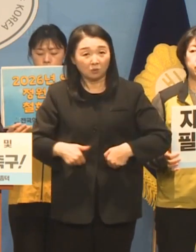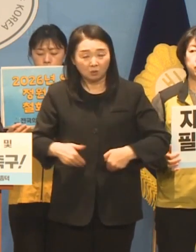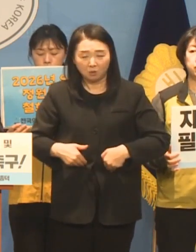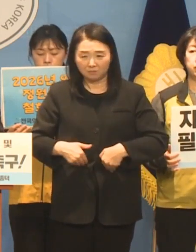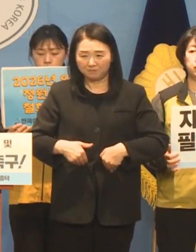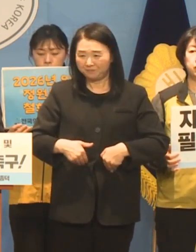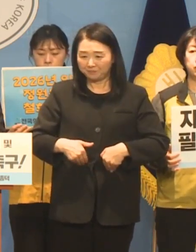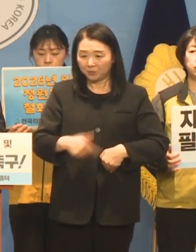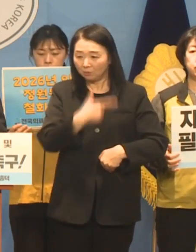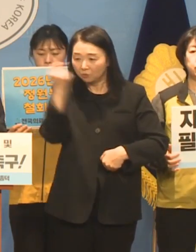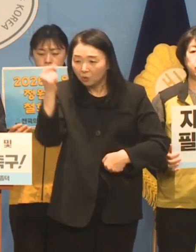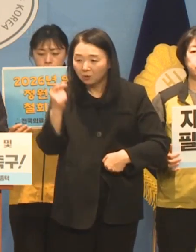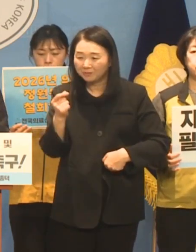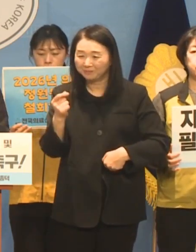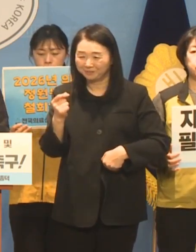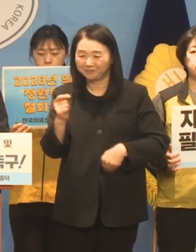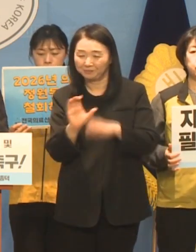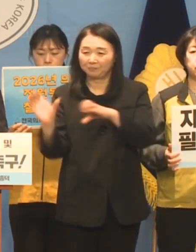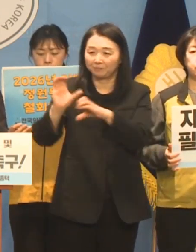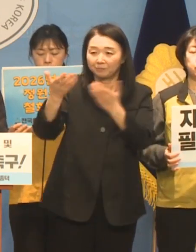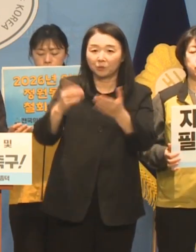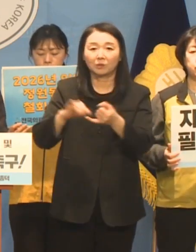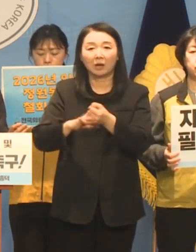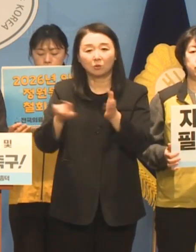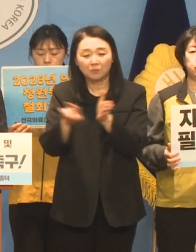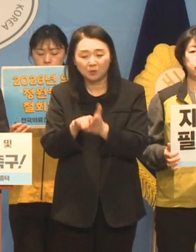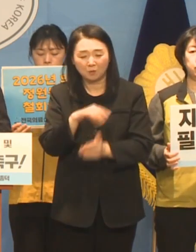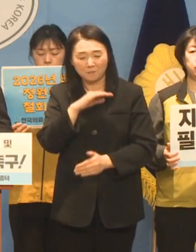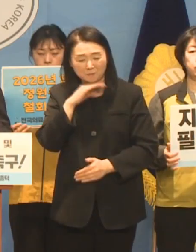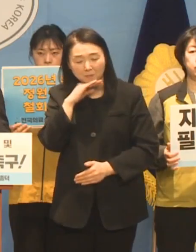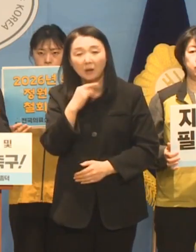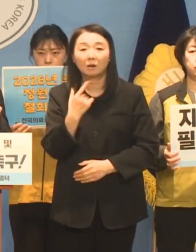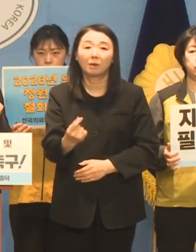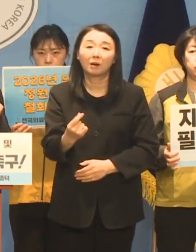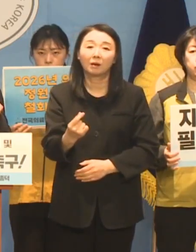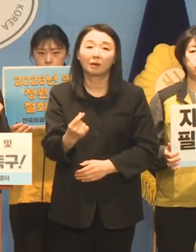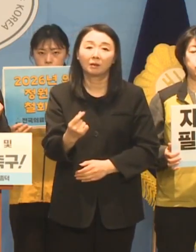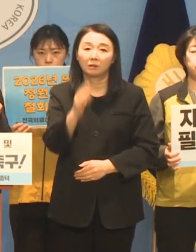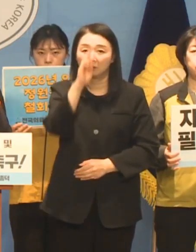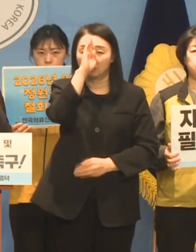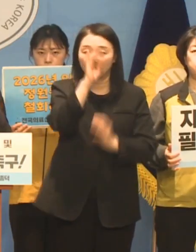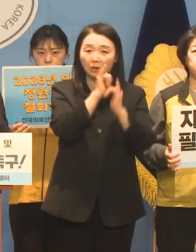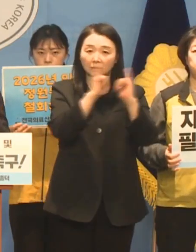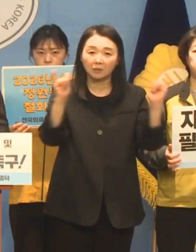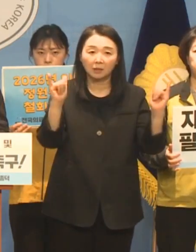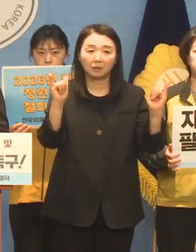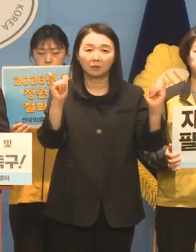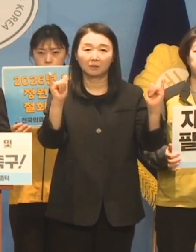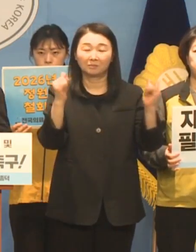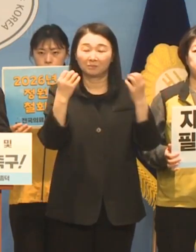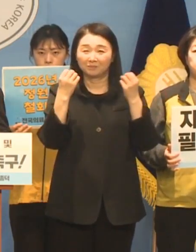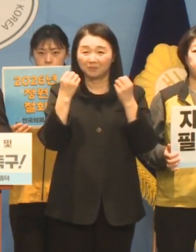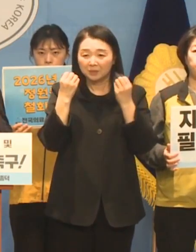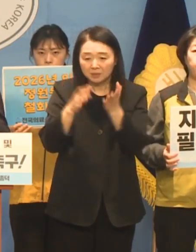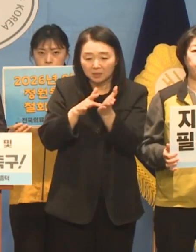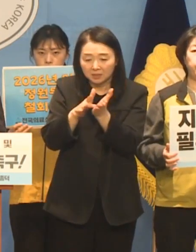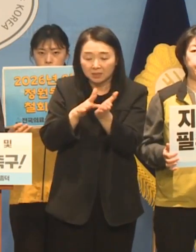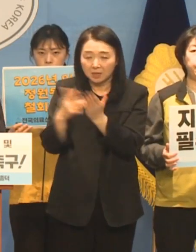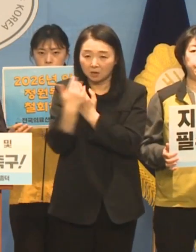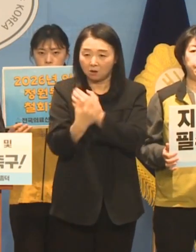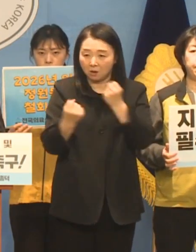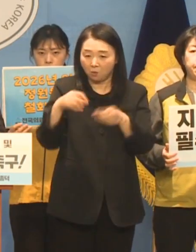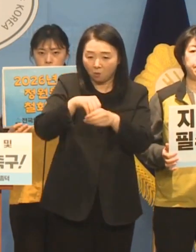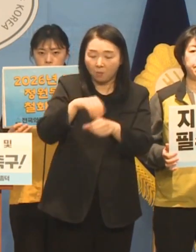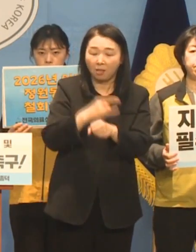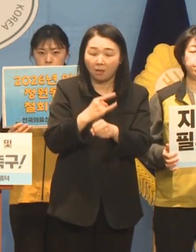믿고 우리 버텨왔었습니다. 그리고 그동안 환자의 신약의 건강보험 급여와 간병에서